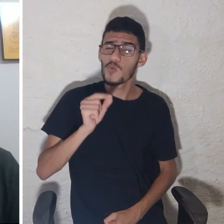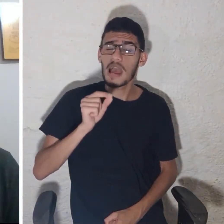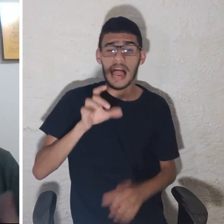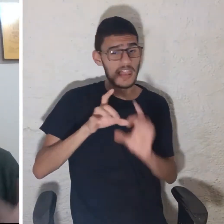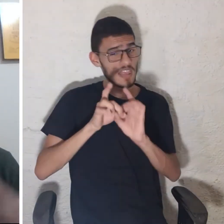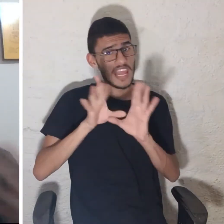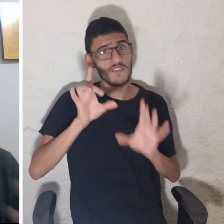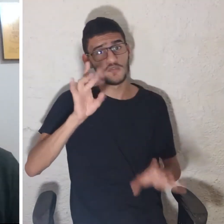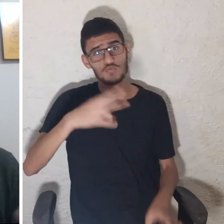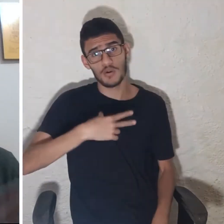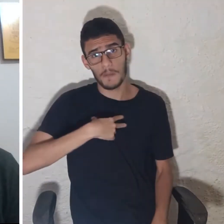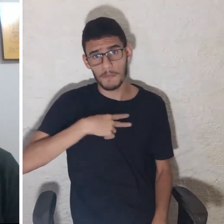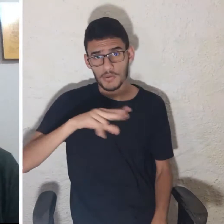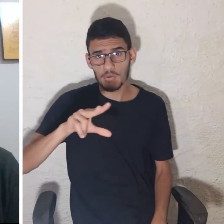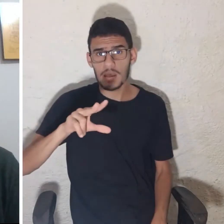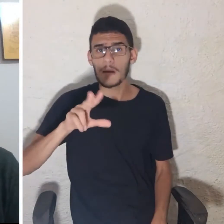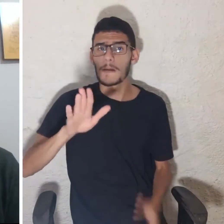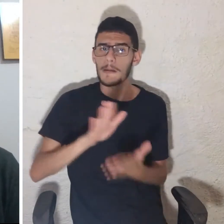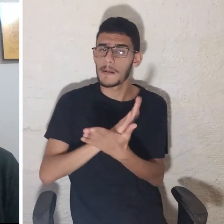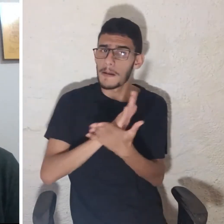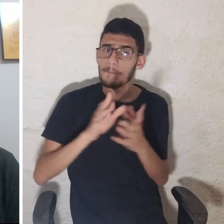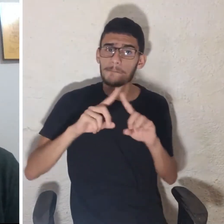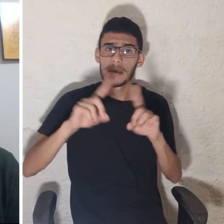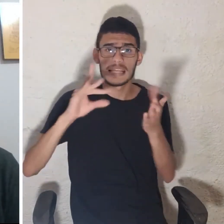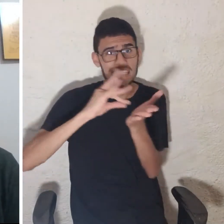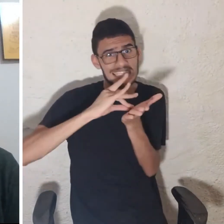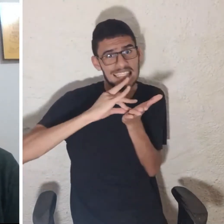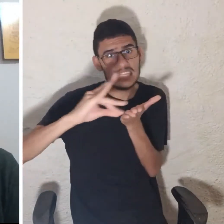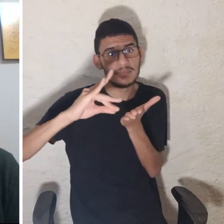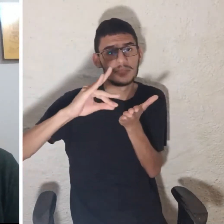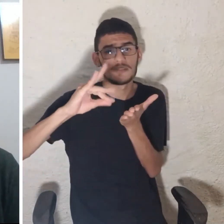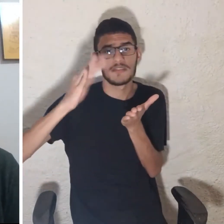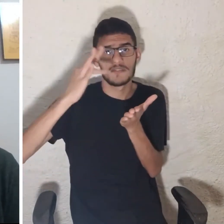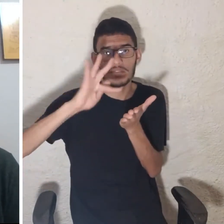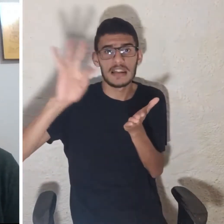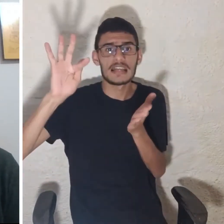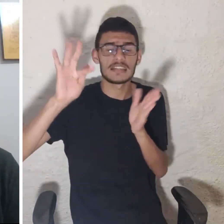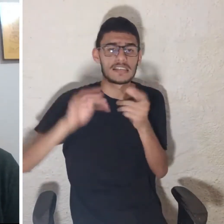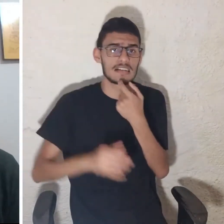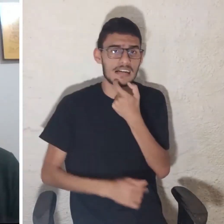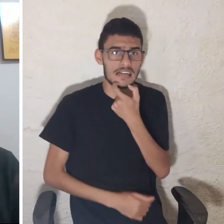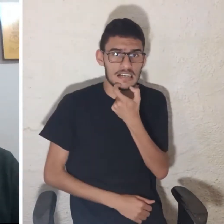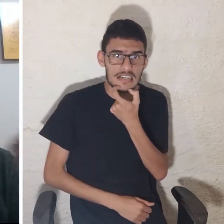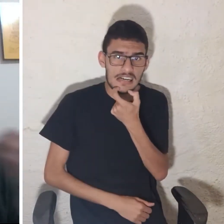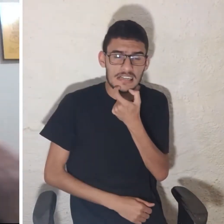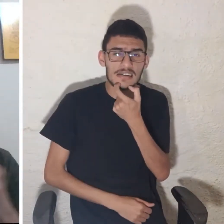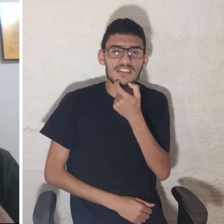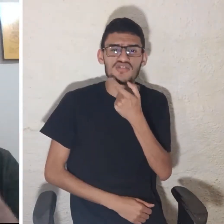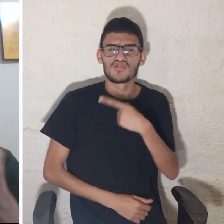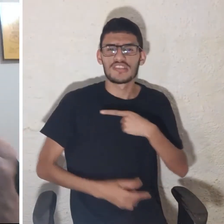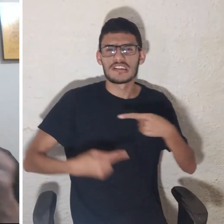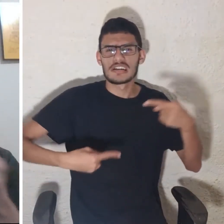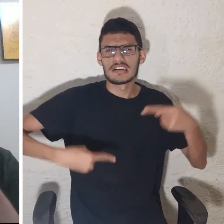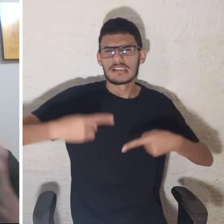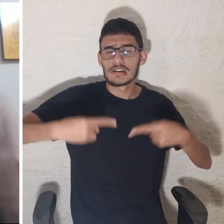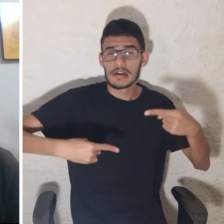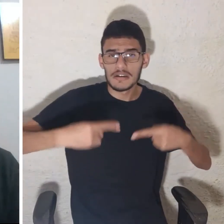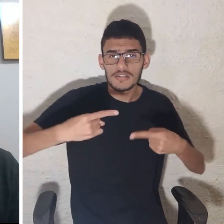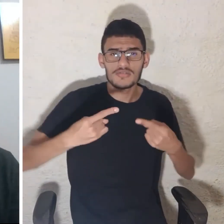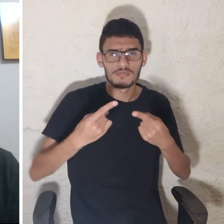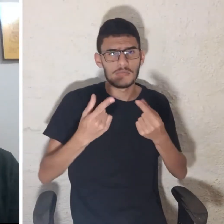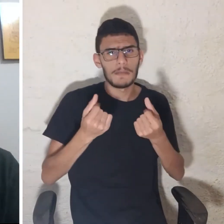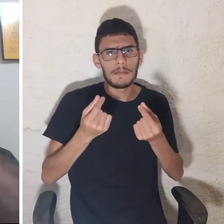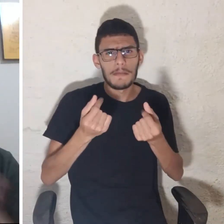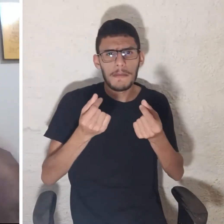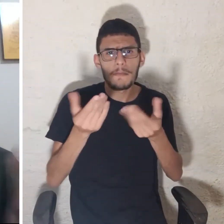E o grande inimigo da França, né, governada por Napoleão, era a Inglaterra. Havia uma concorrência,